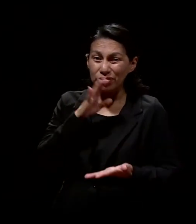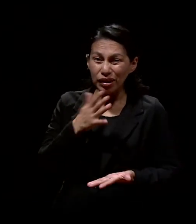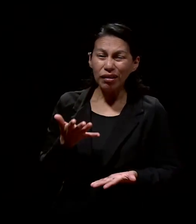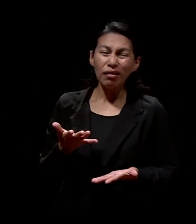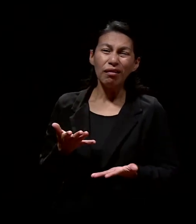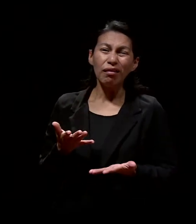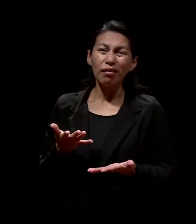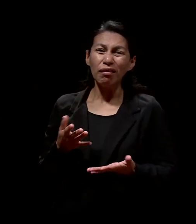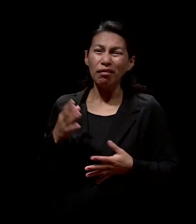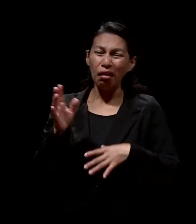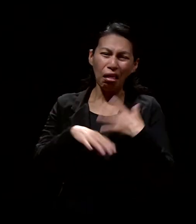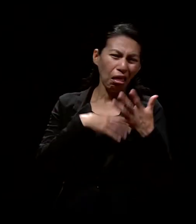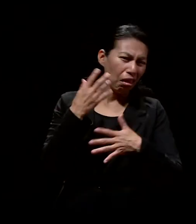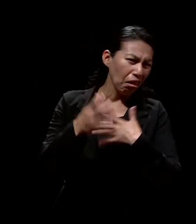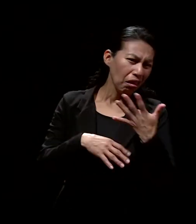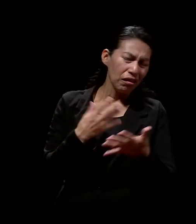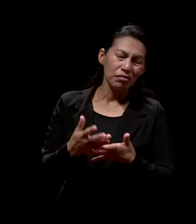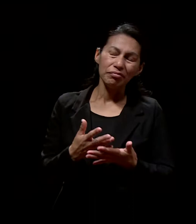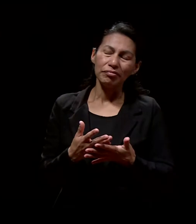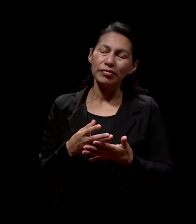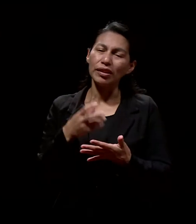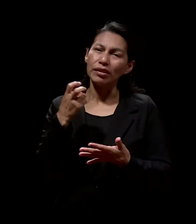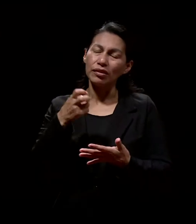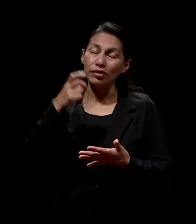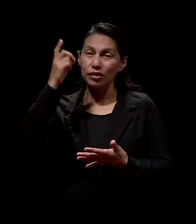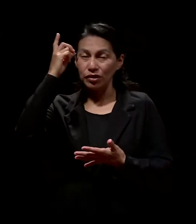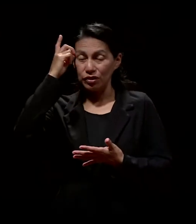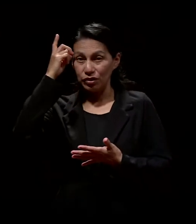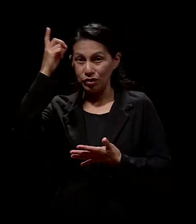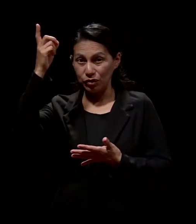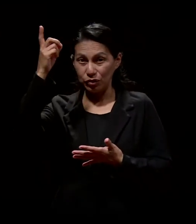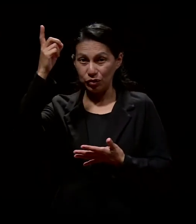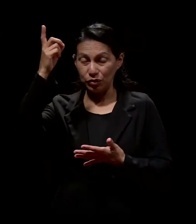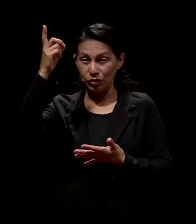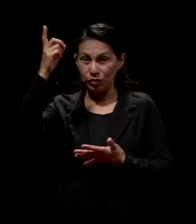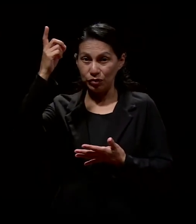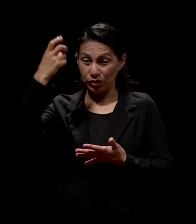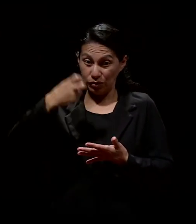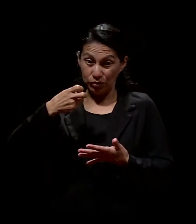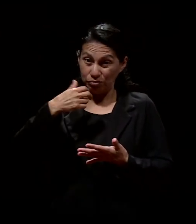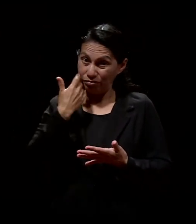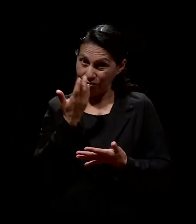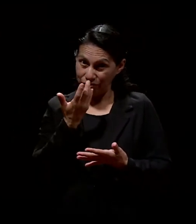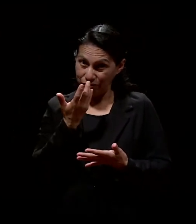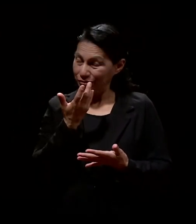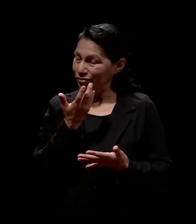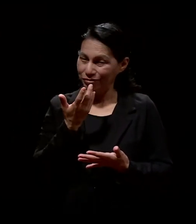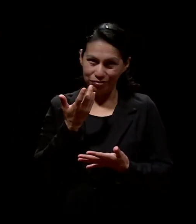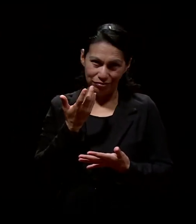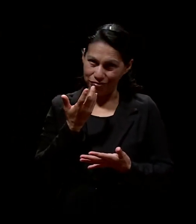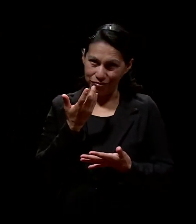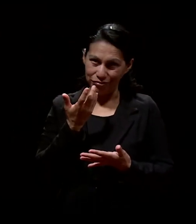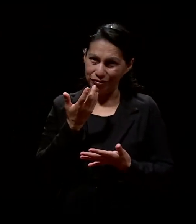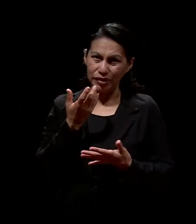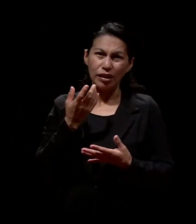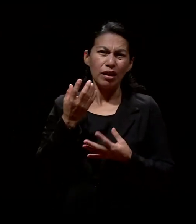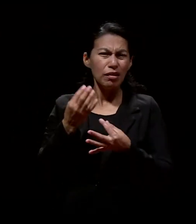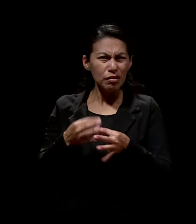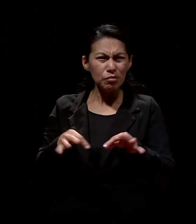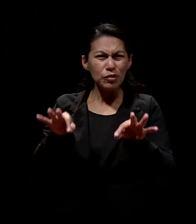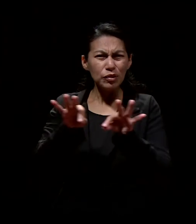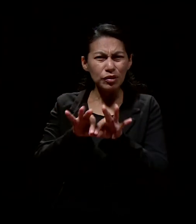entonces no producirá el efecto que Dios quiere que tenga nuestra vida. Por eso es tan